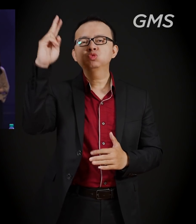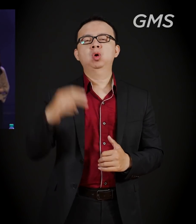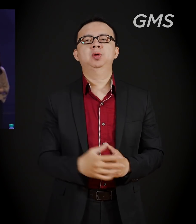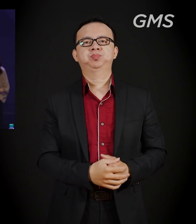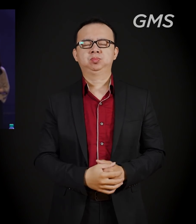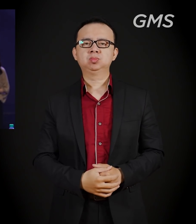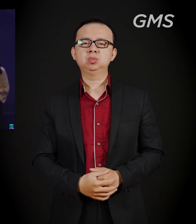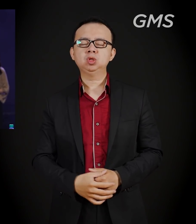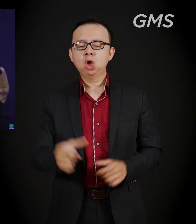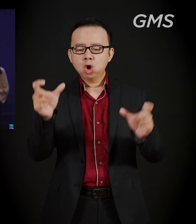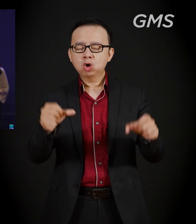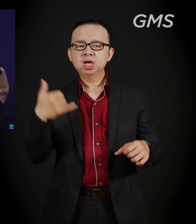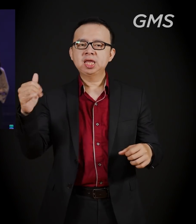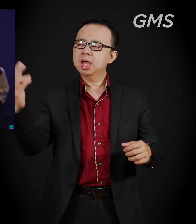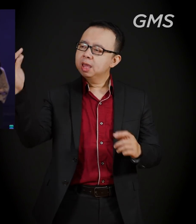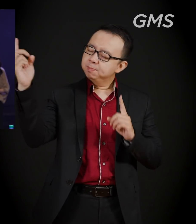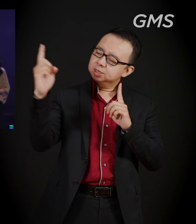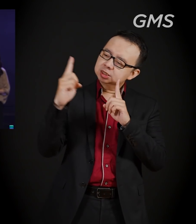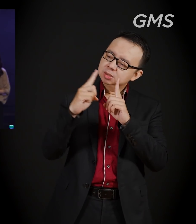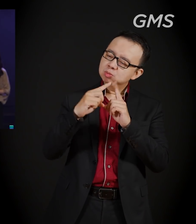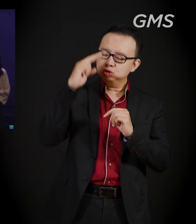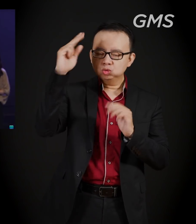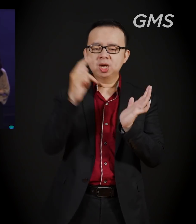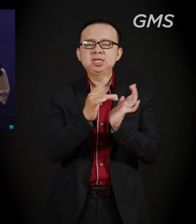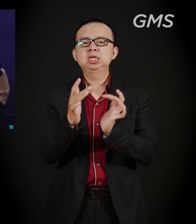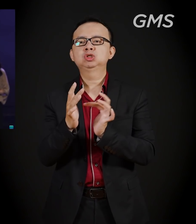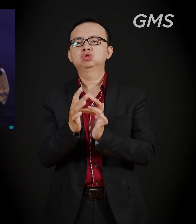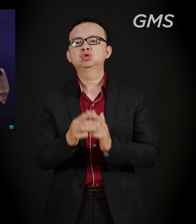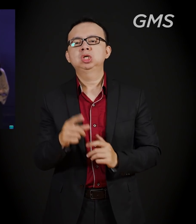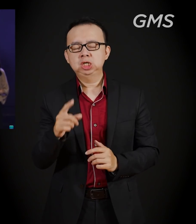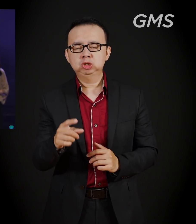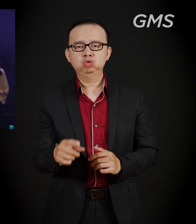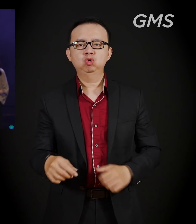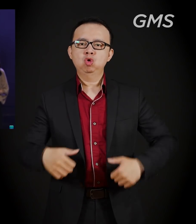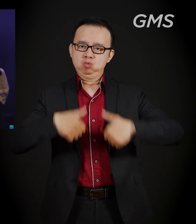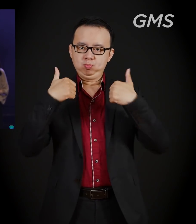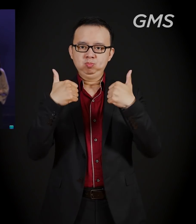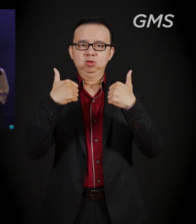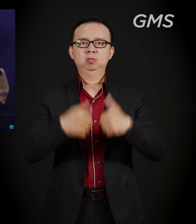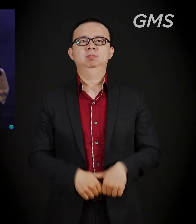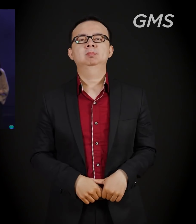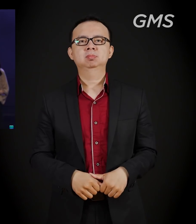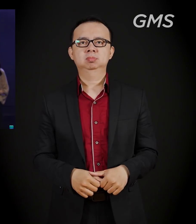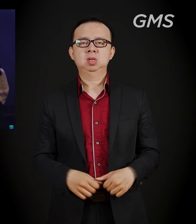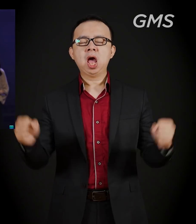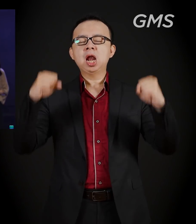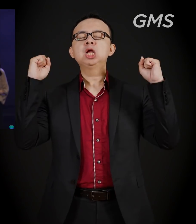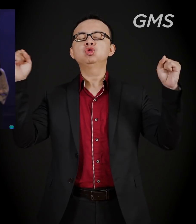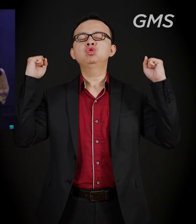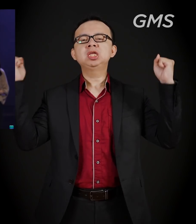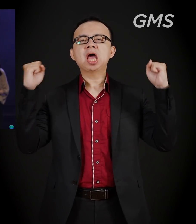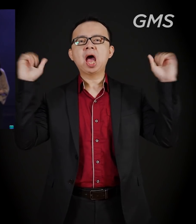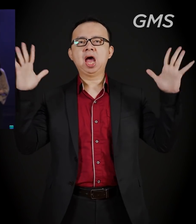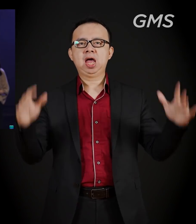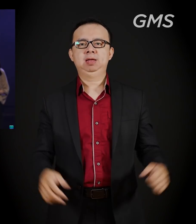orang yang berjumpa dengan Yesus tidak pernah akan dikecewakannya. Haleluya. Bersama-sama di rumah